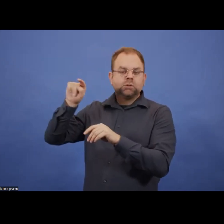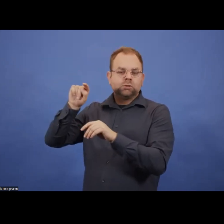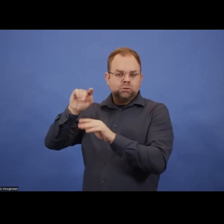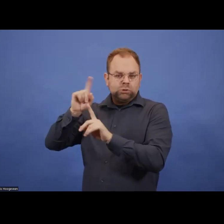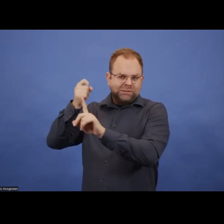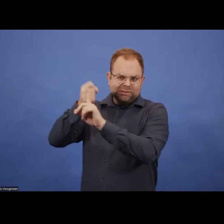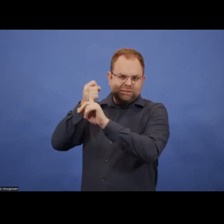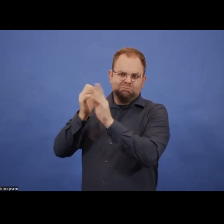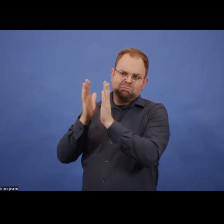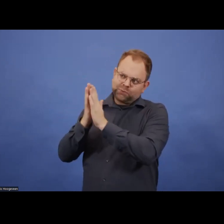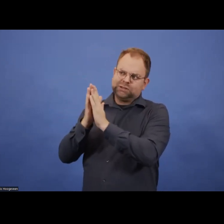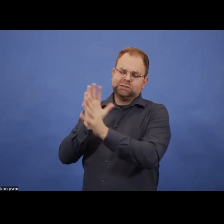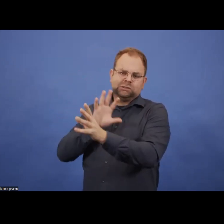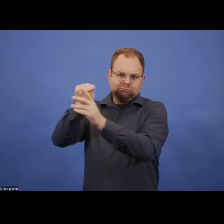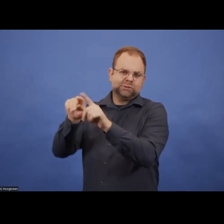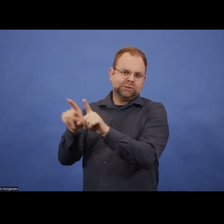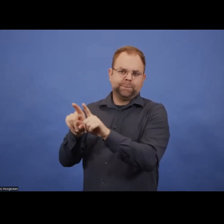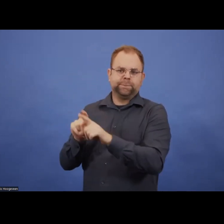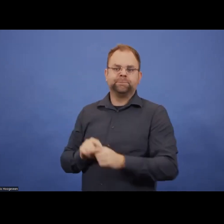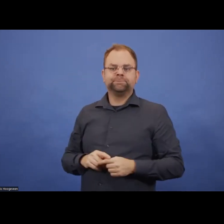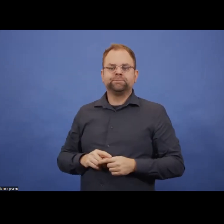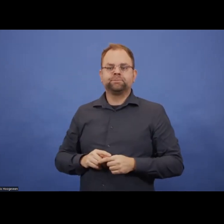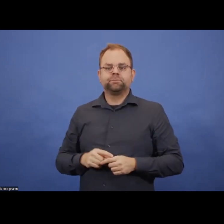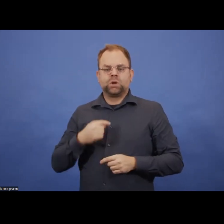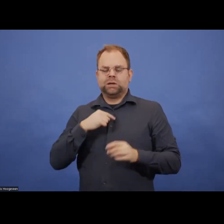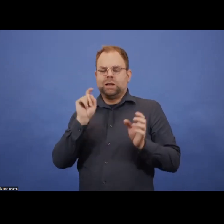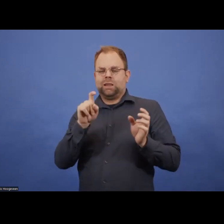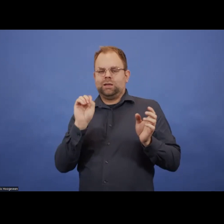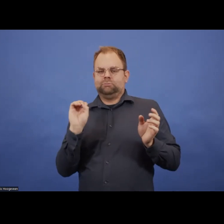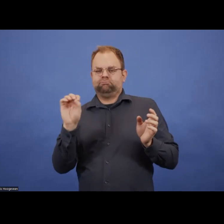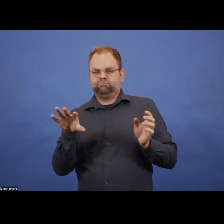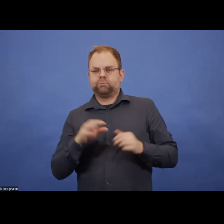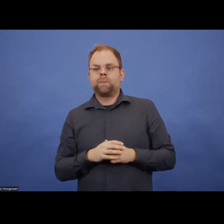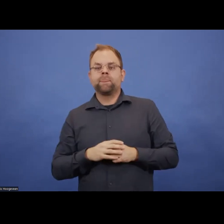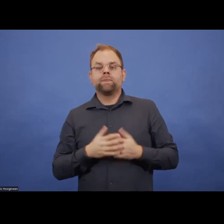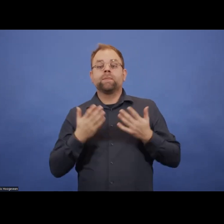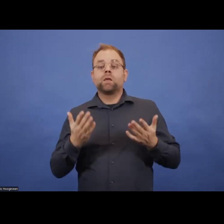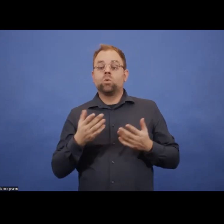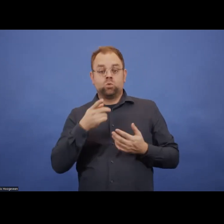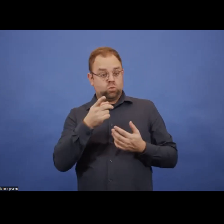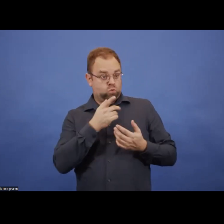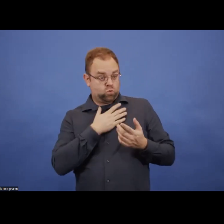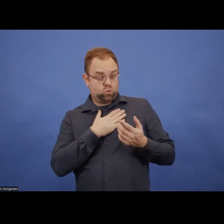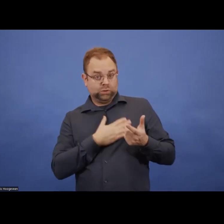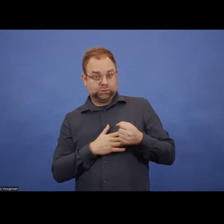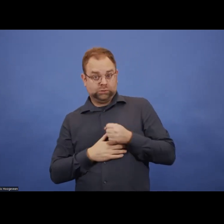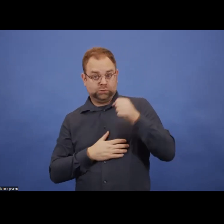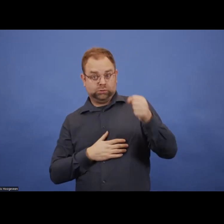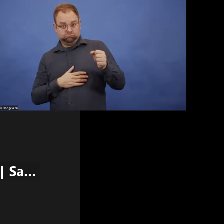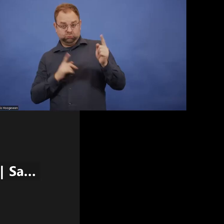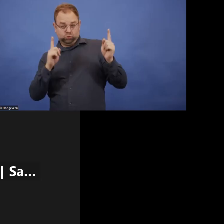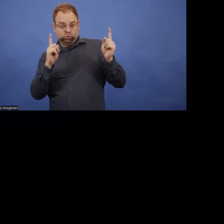países. Yo compartí el enlace y ahora tenemos a Musa. Vamos a intentar darle palabra